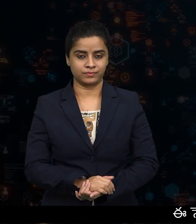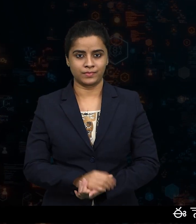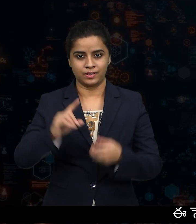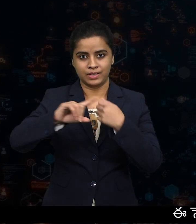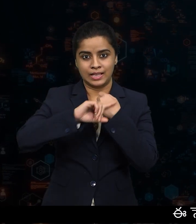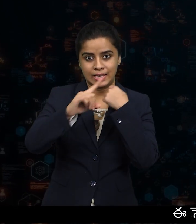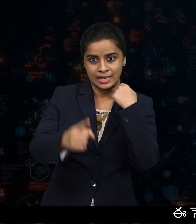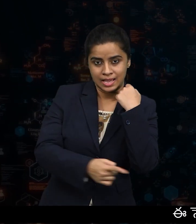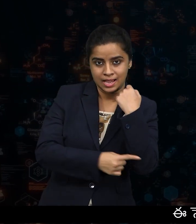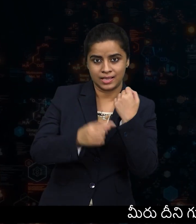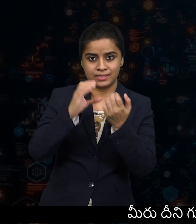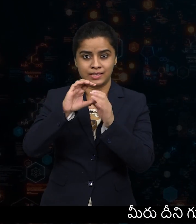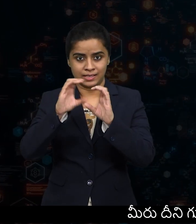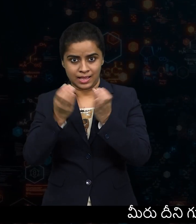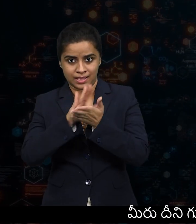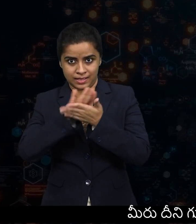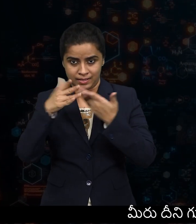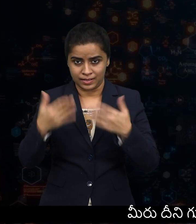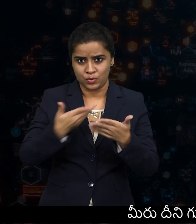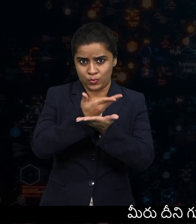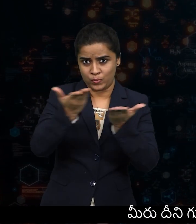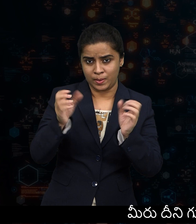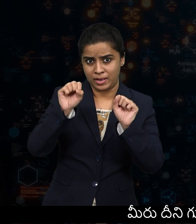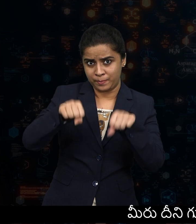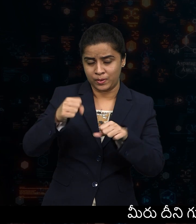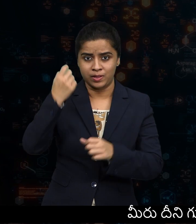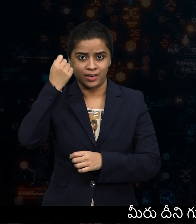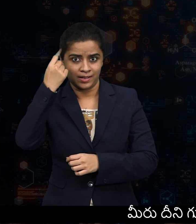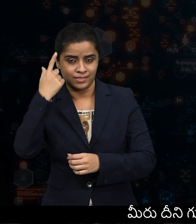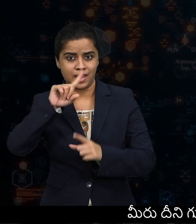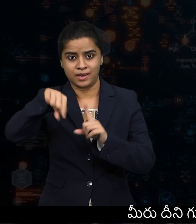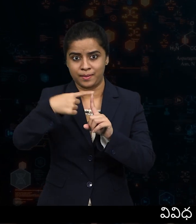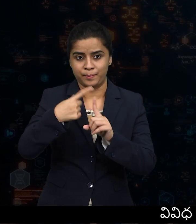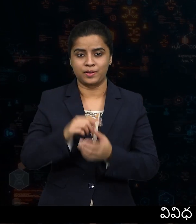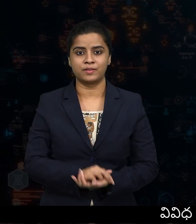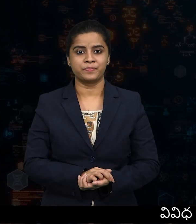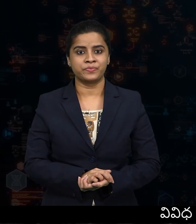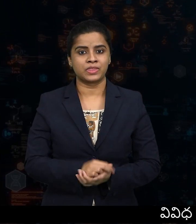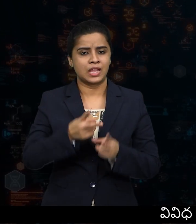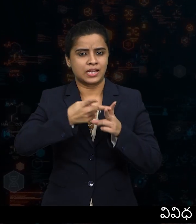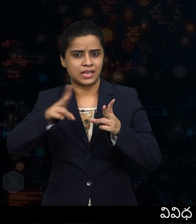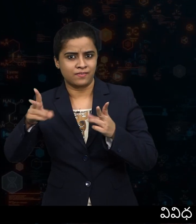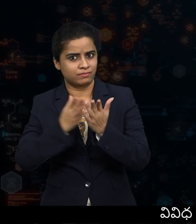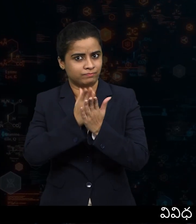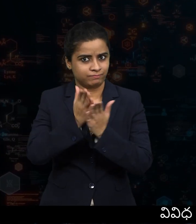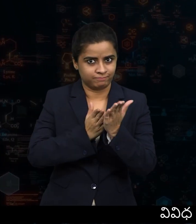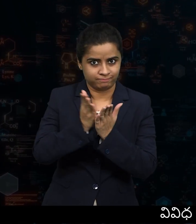సెషన్ ముగింపులో మీరు దీని గురించి అర్థం చేసుకోగలరు. వివిధ రకాల